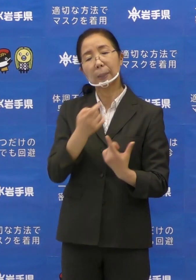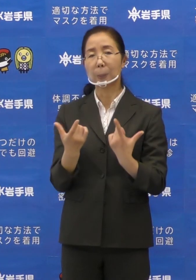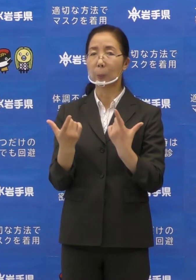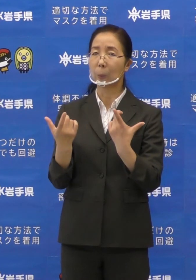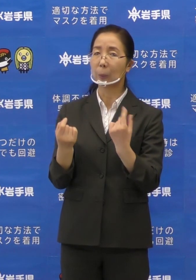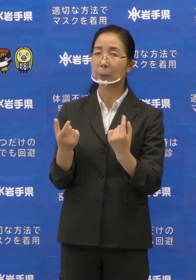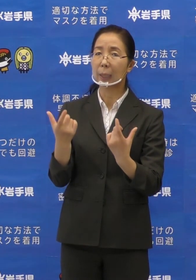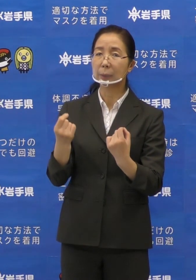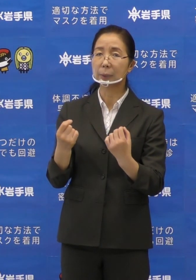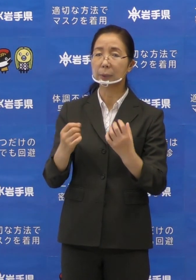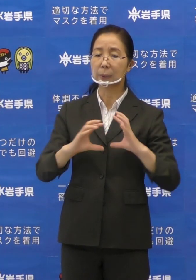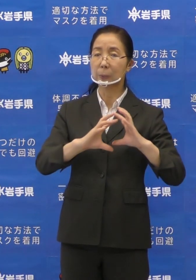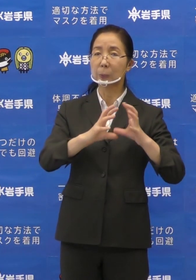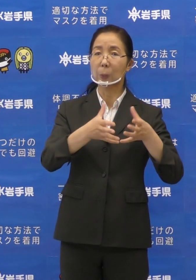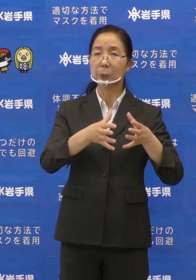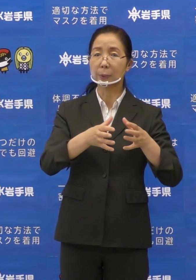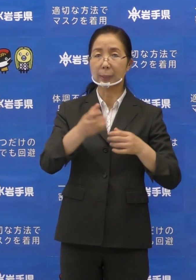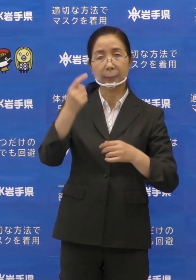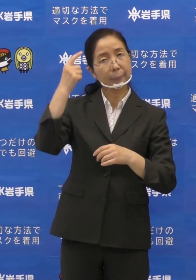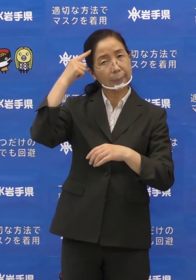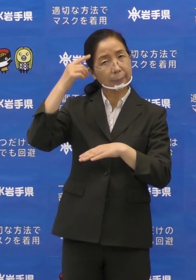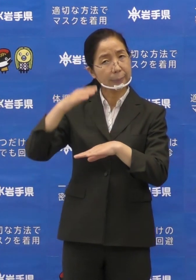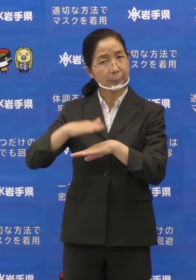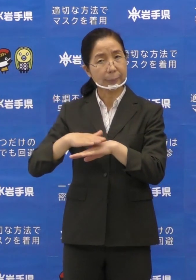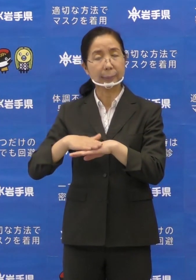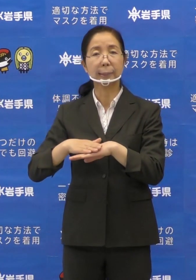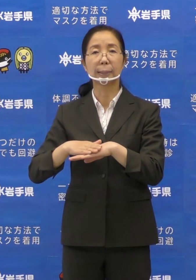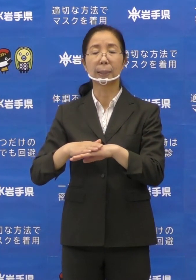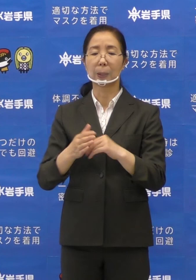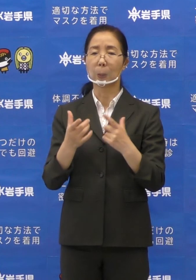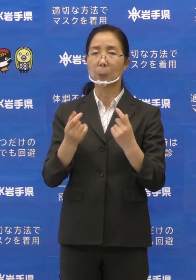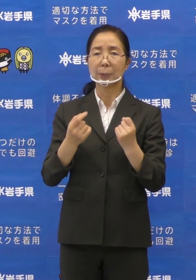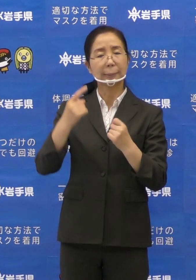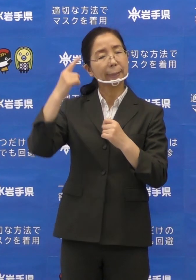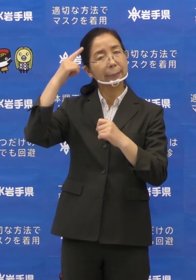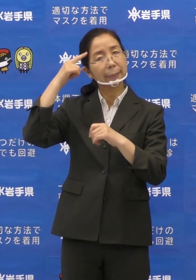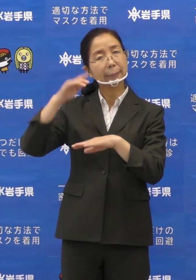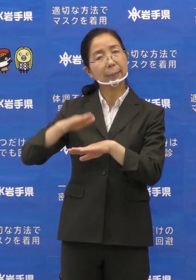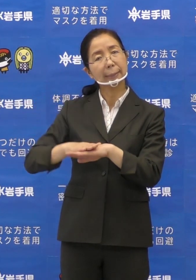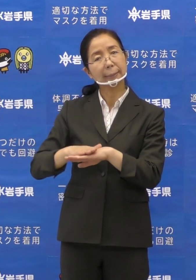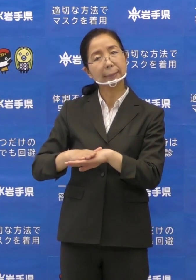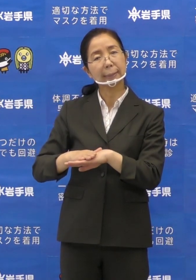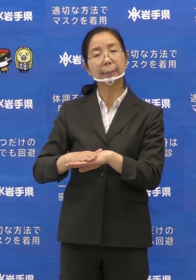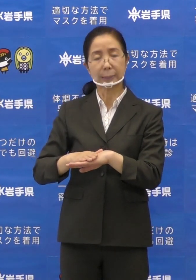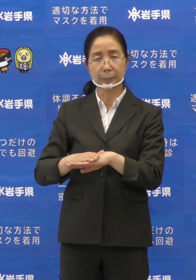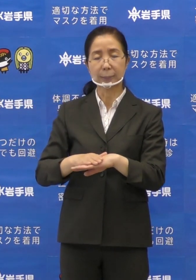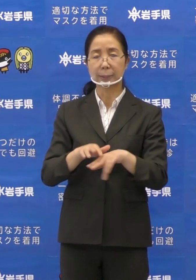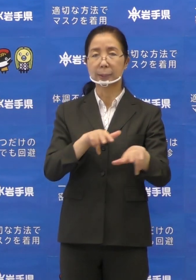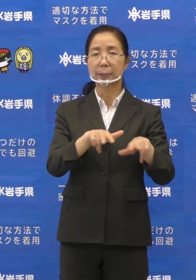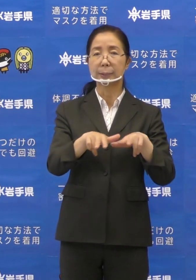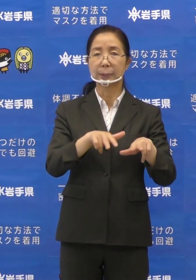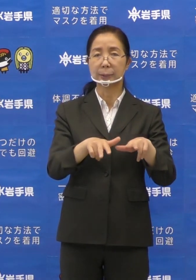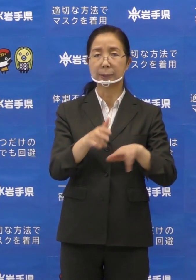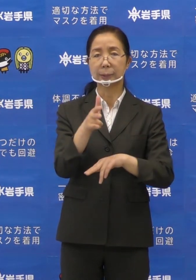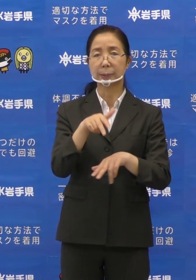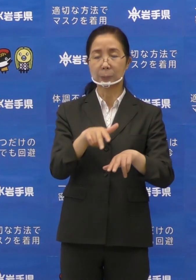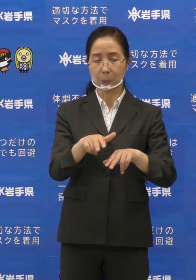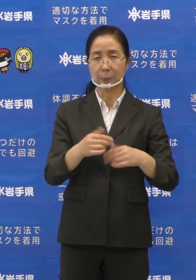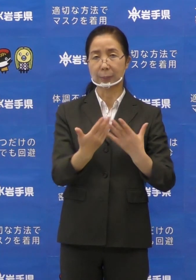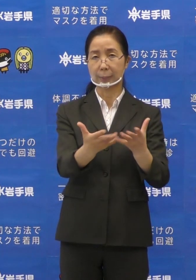ような国際感覚、同じような感性で政治の世界に入